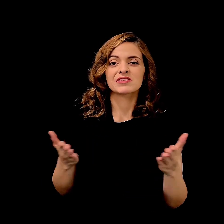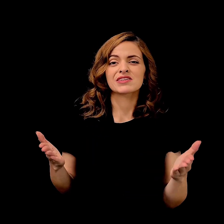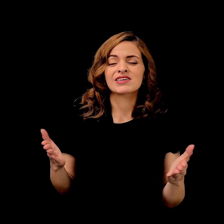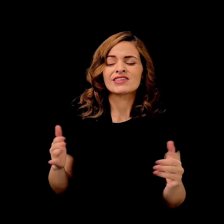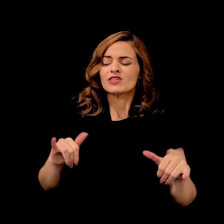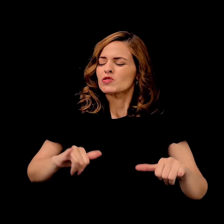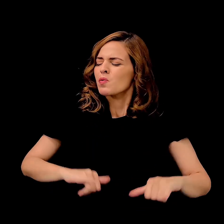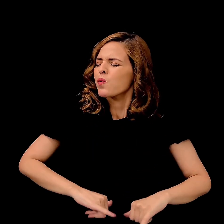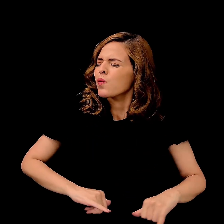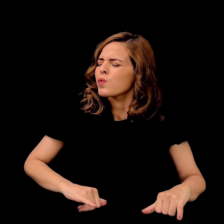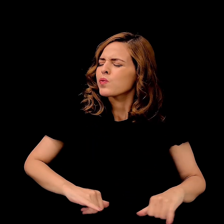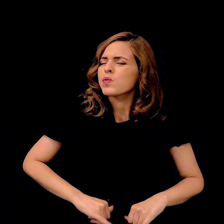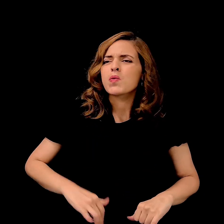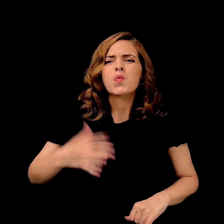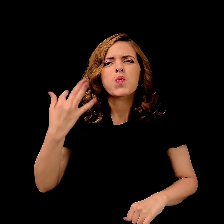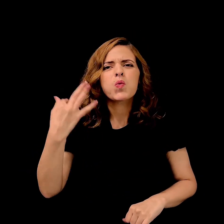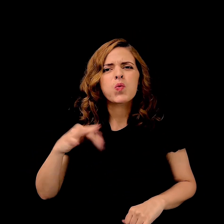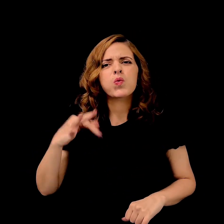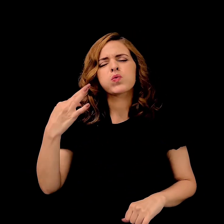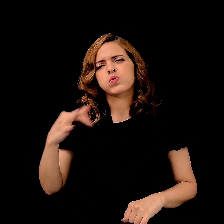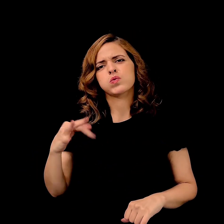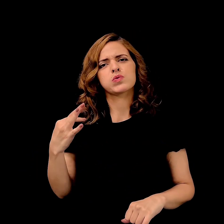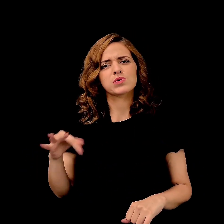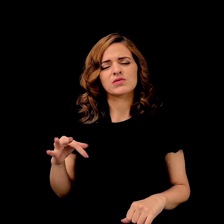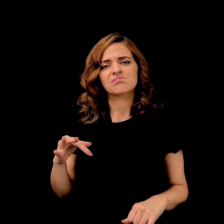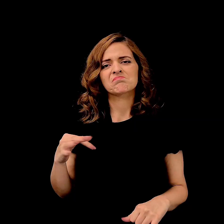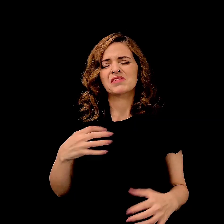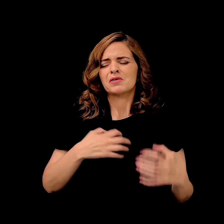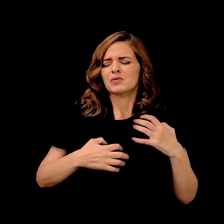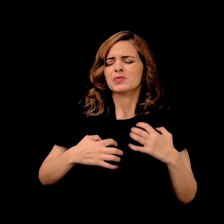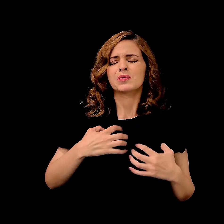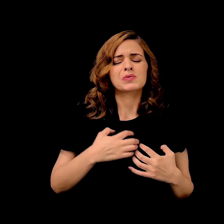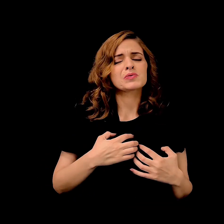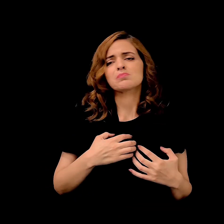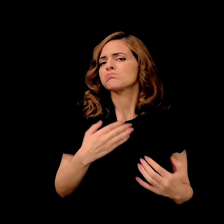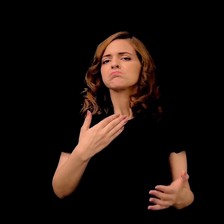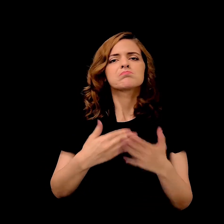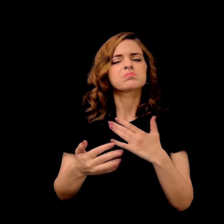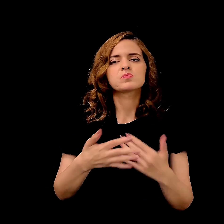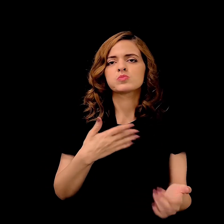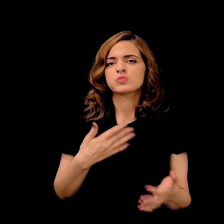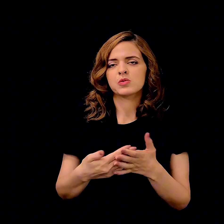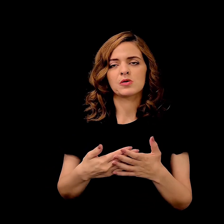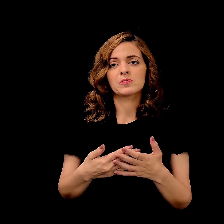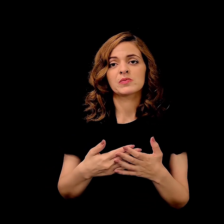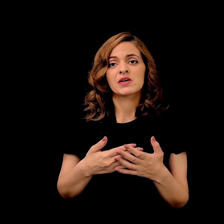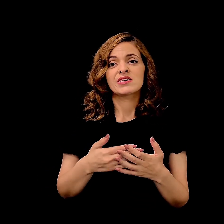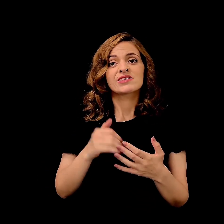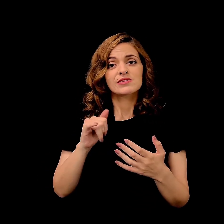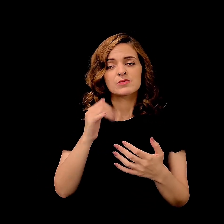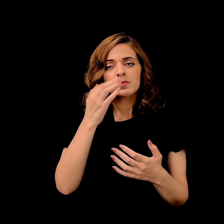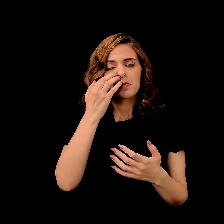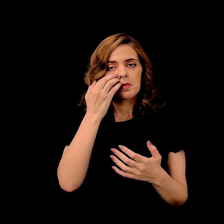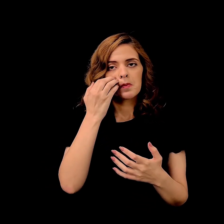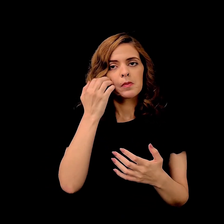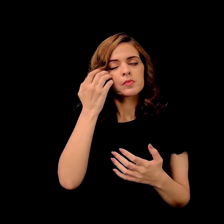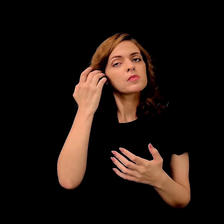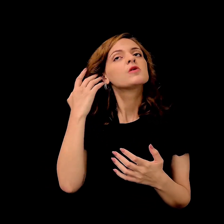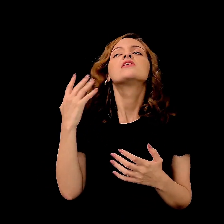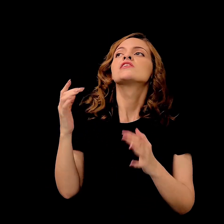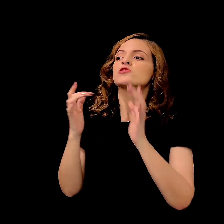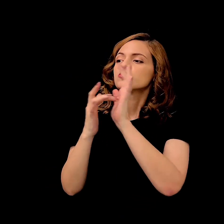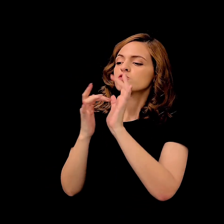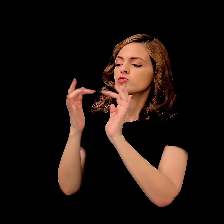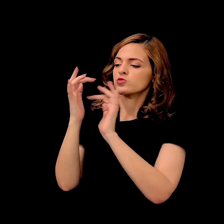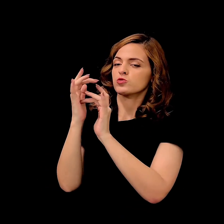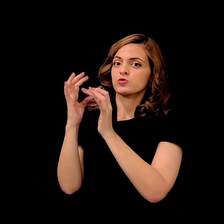padecendo, gemendo, não importa. Se você está em Jesus, quer dizer,